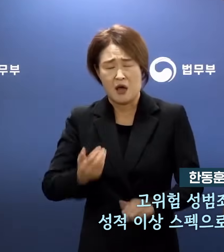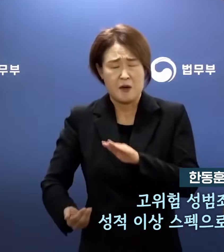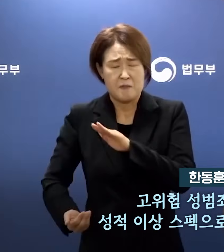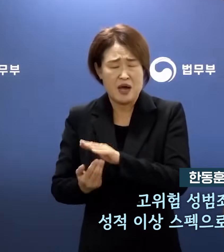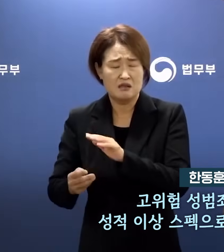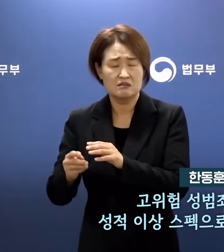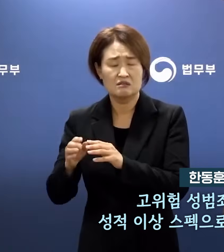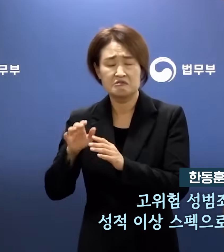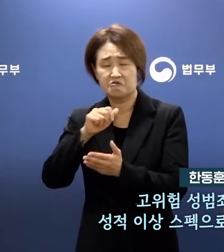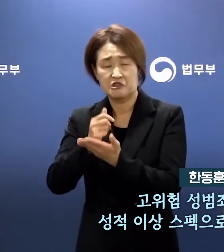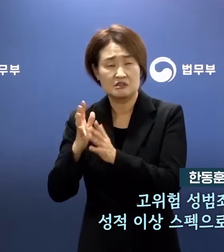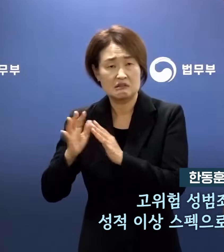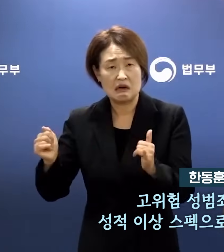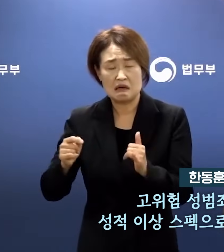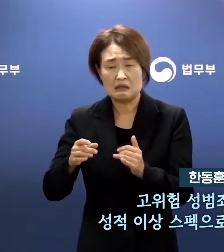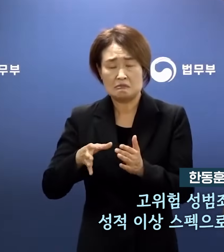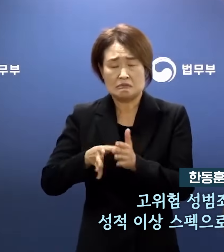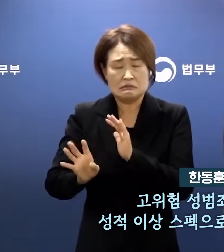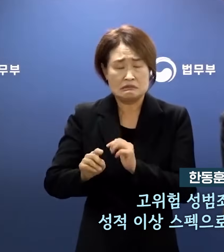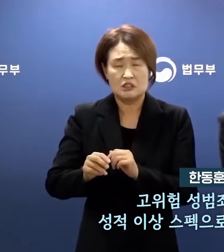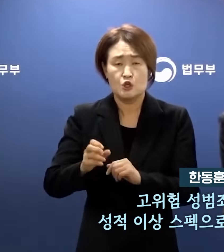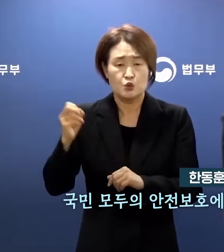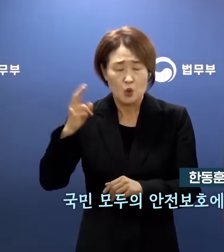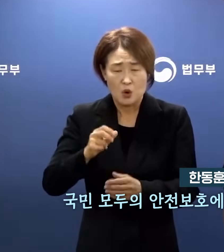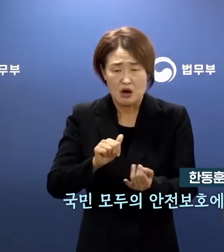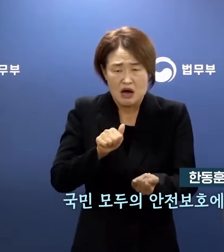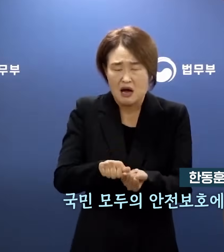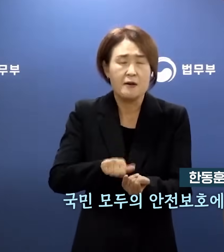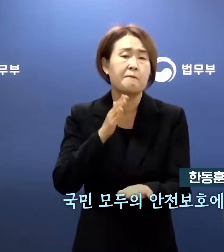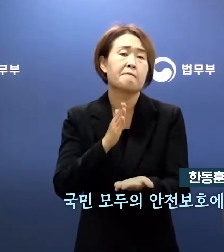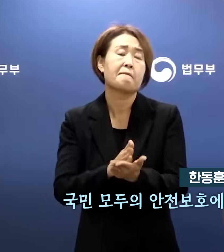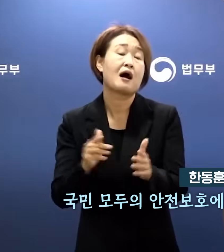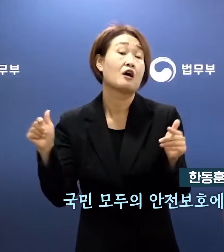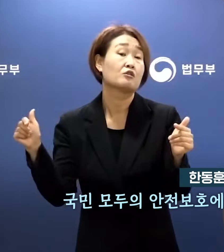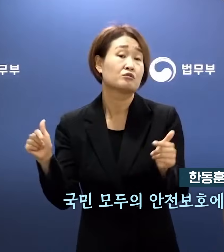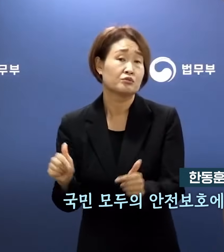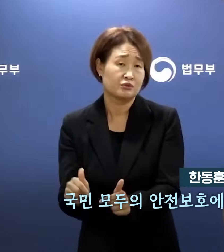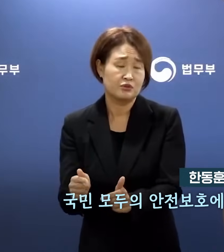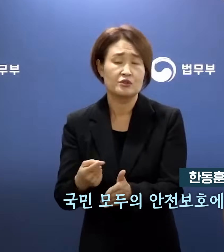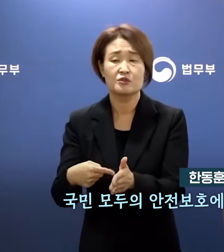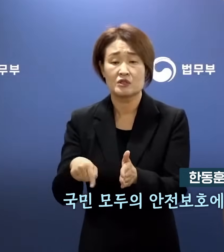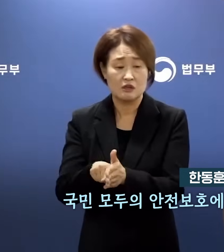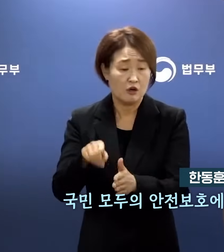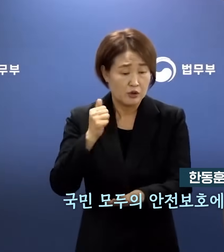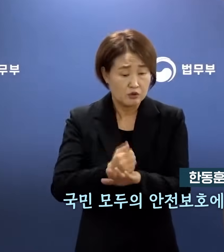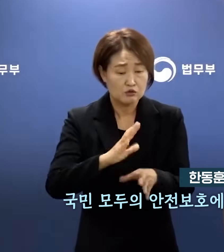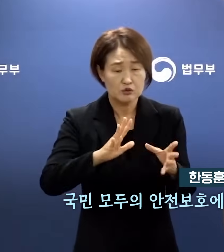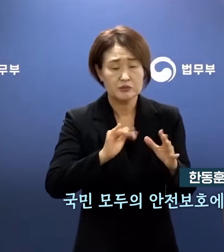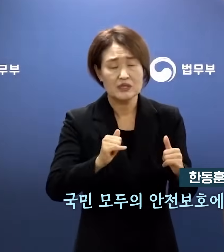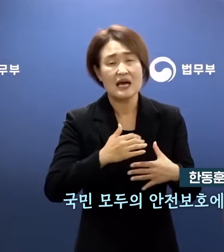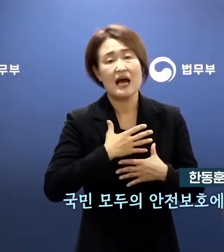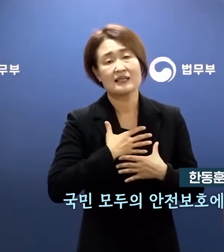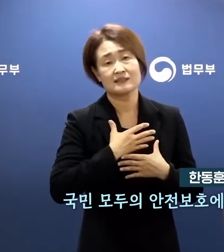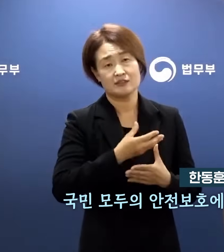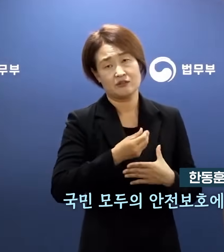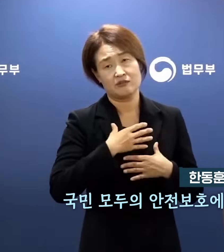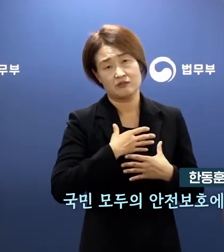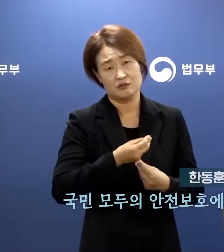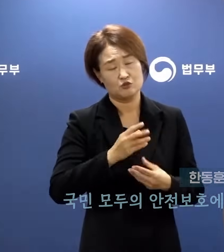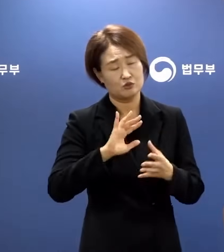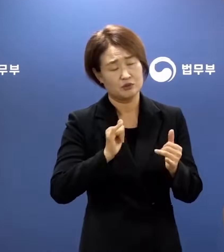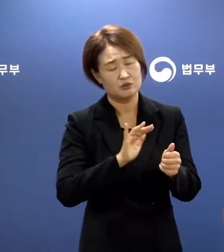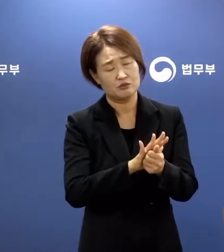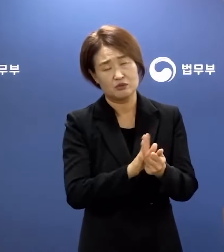부정과 성적 이상 습벽으로 인한 재범이 억제돼서 국민 모두의 안전 보호에 도움이 되게 하려는 겁니다.